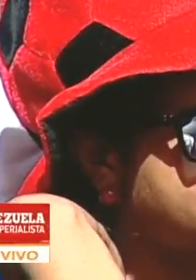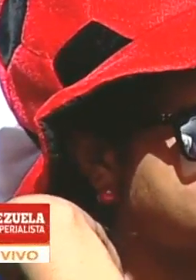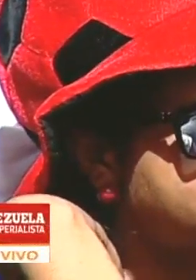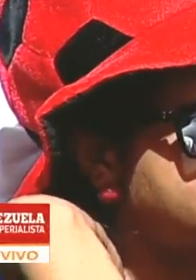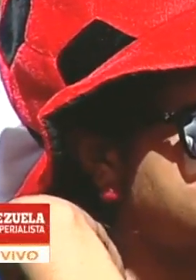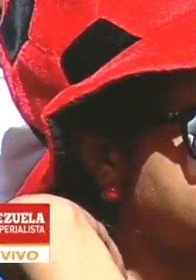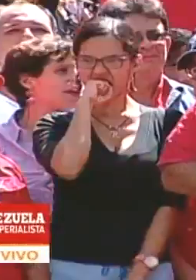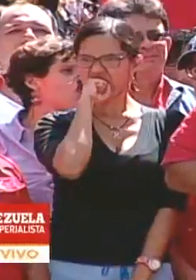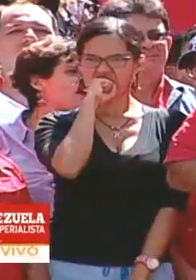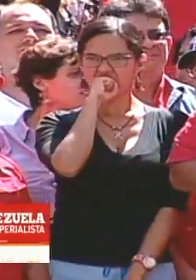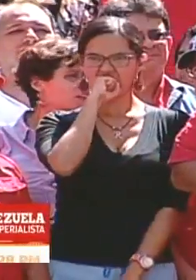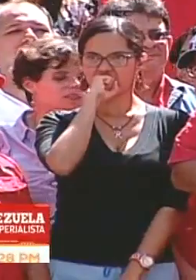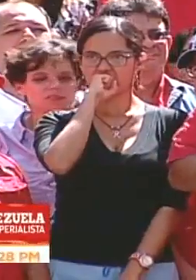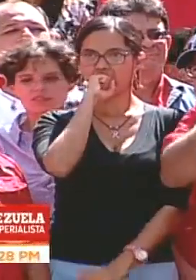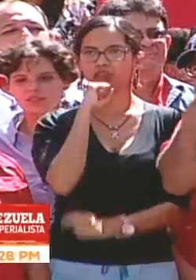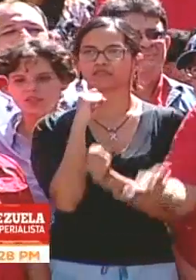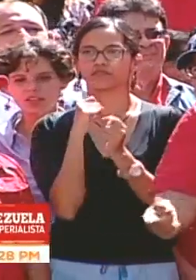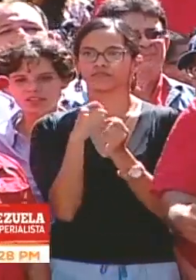Envidia,